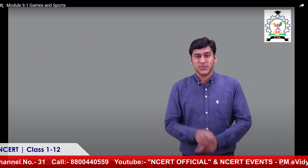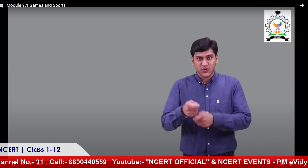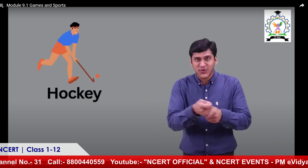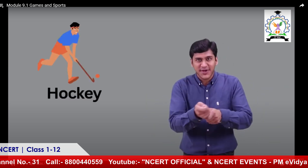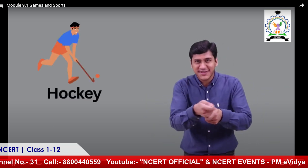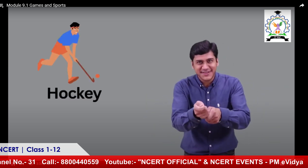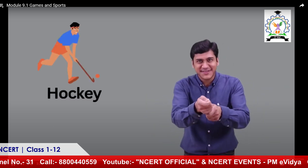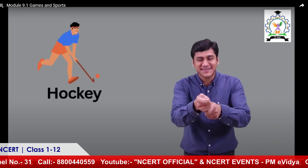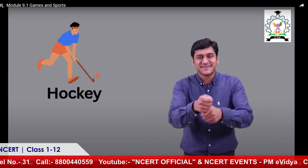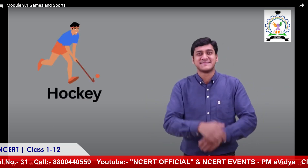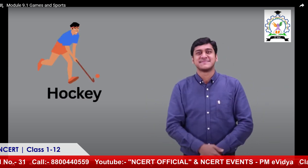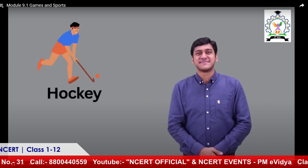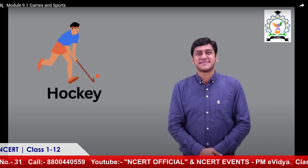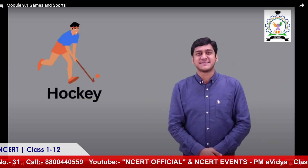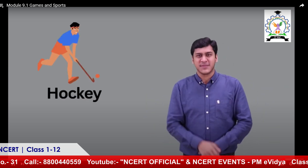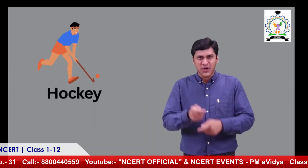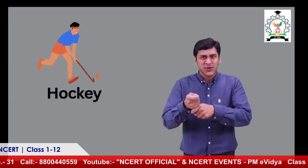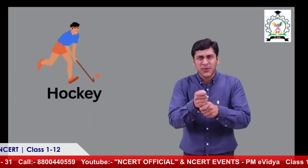हॉकी।